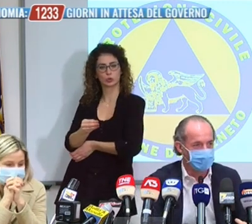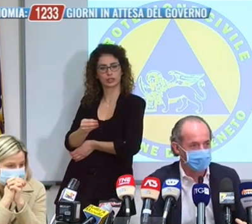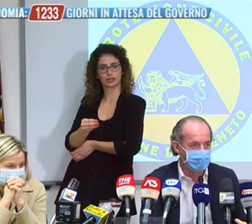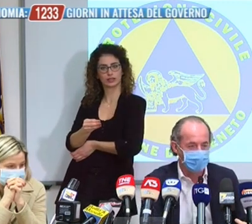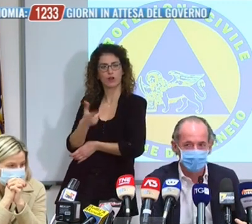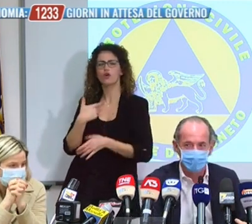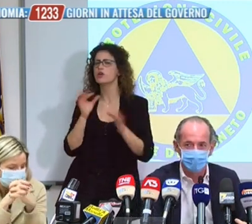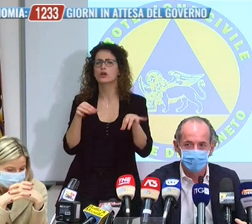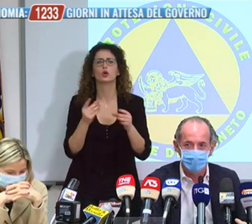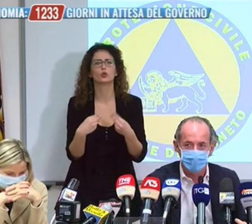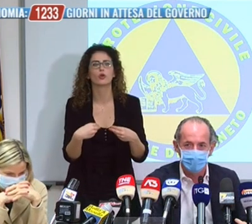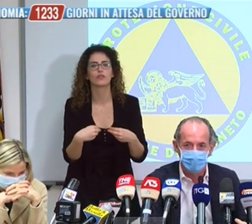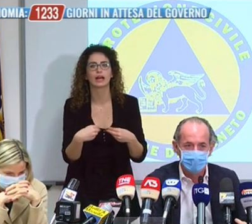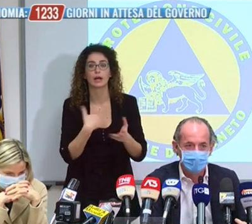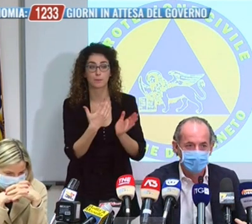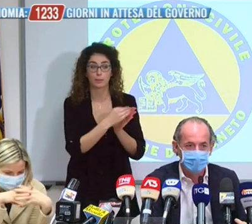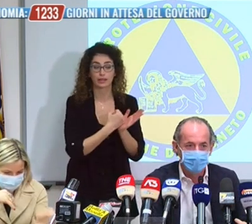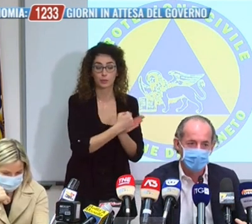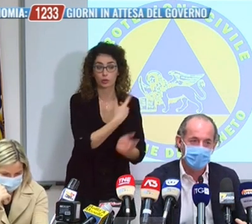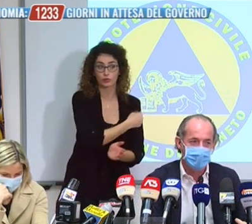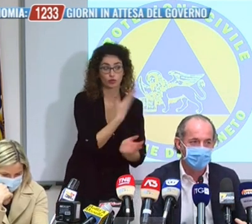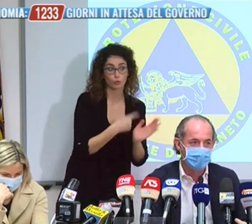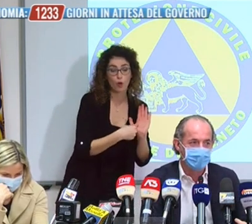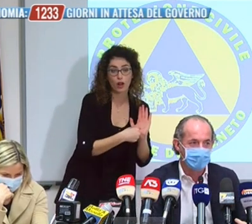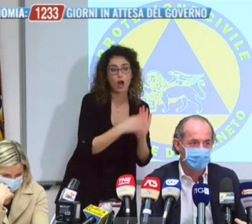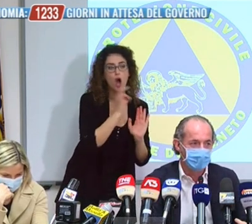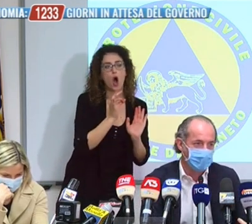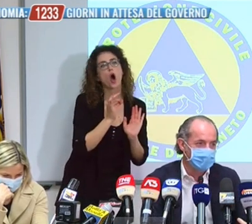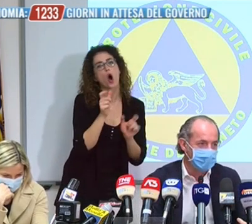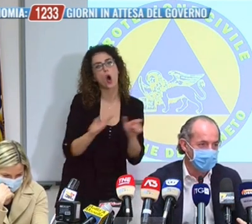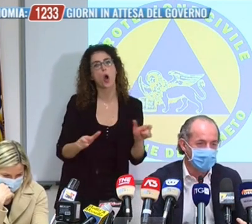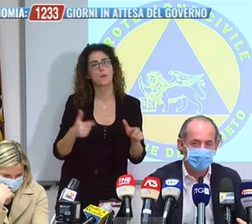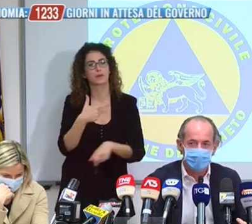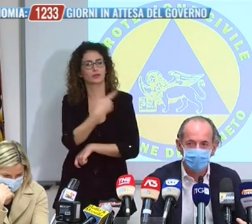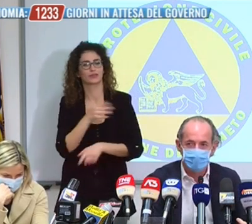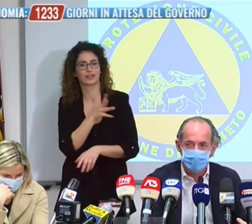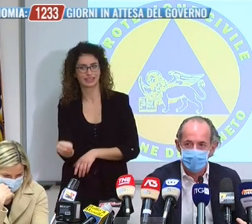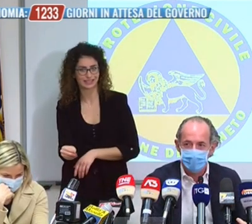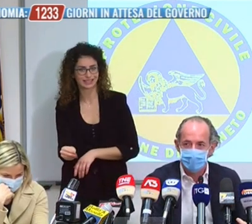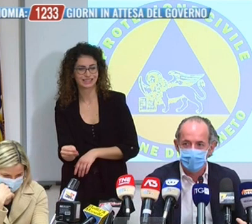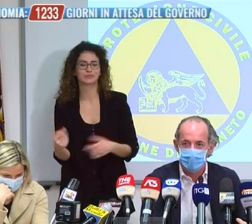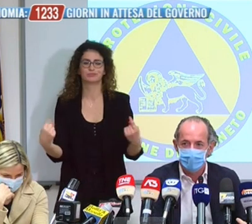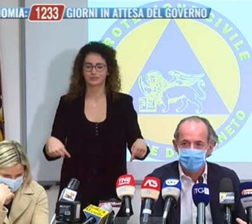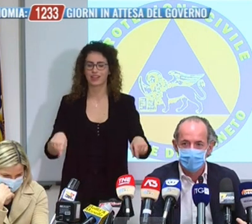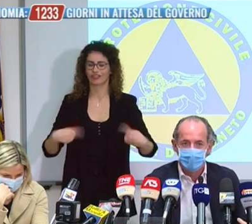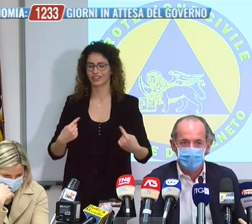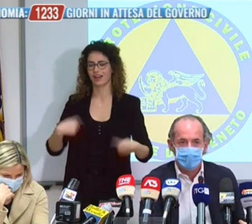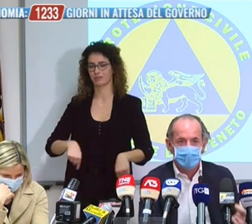il passaporto o dove vi dicono che sono tutti vaccinati? Dai, la vera sfida è vaccinare tutti, questa è la vera